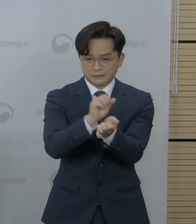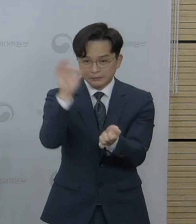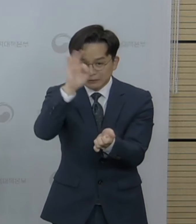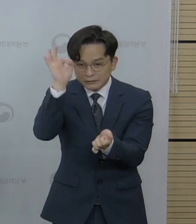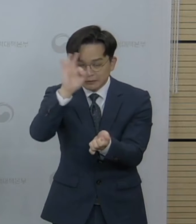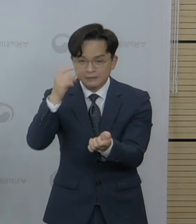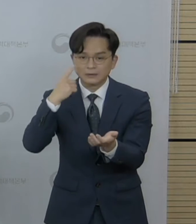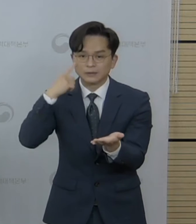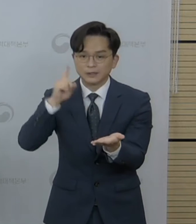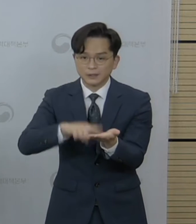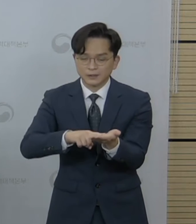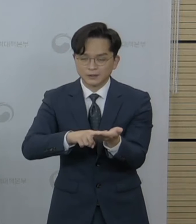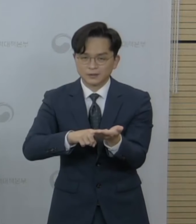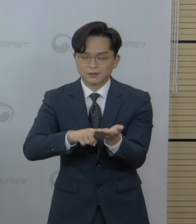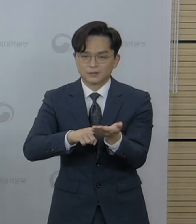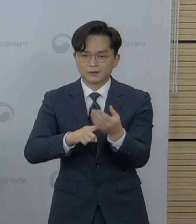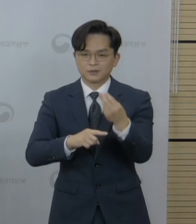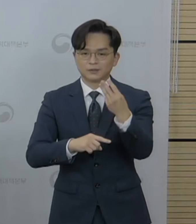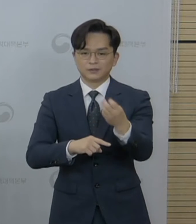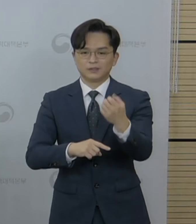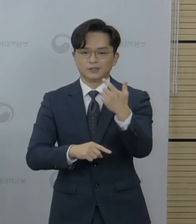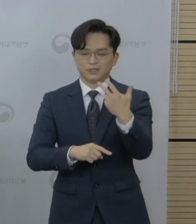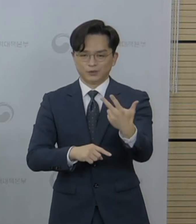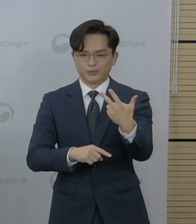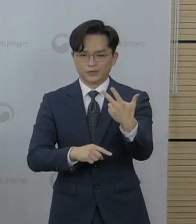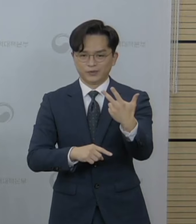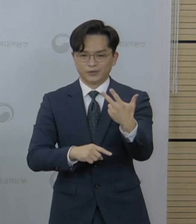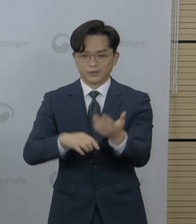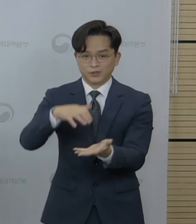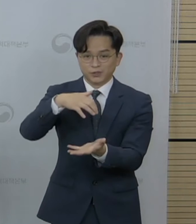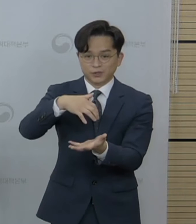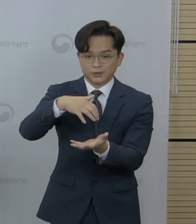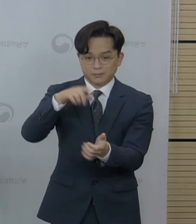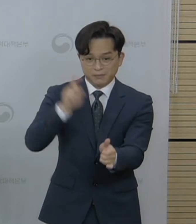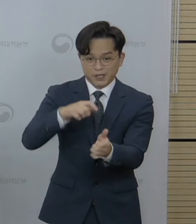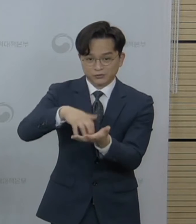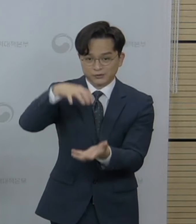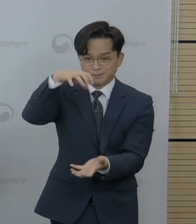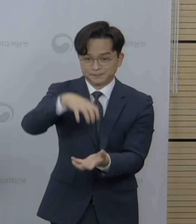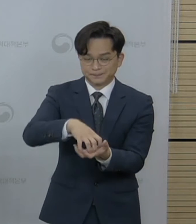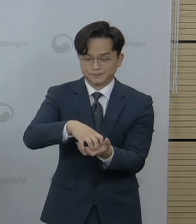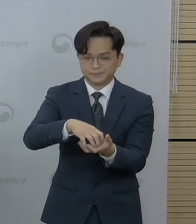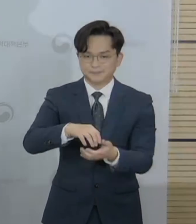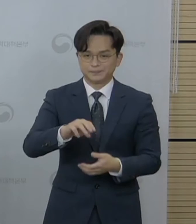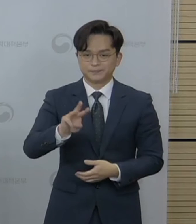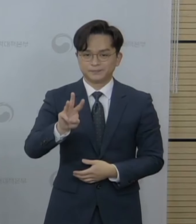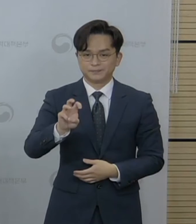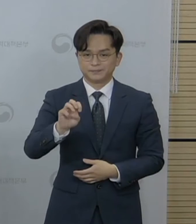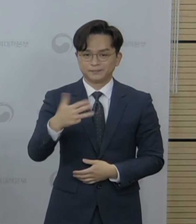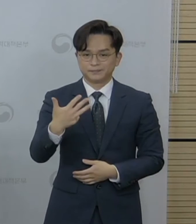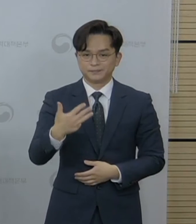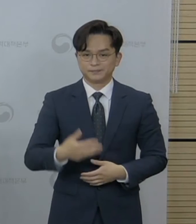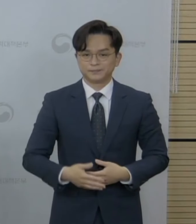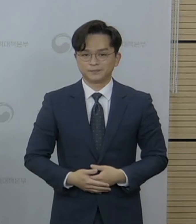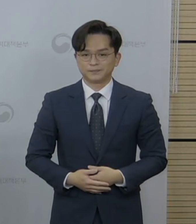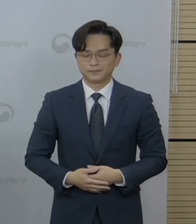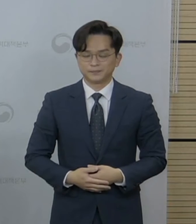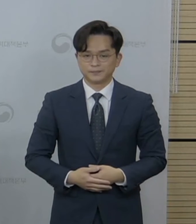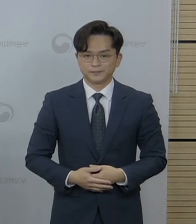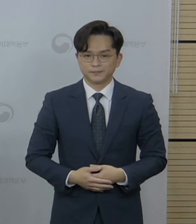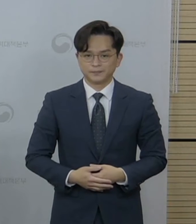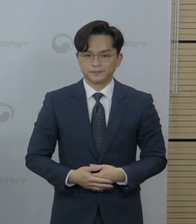조사 중 37명이 추가 확진되어 현재까지 누적 확진자는 총 38명입니다.